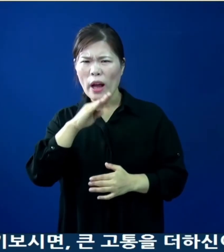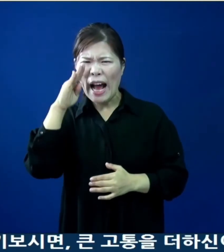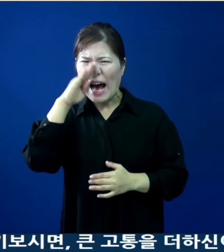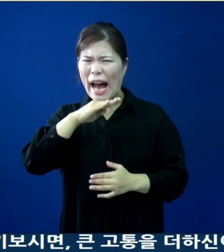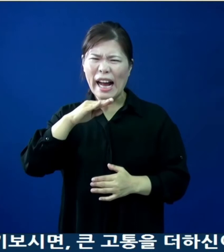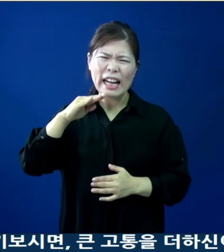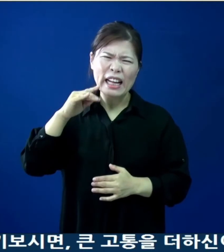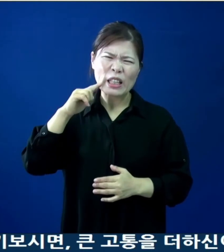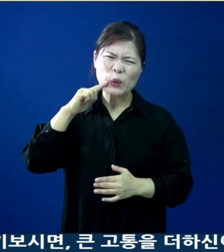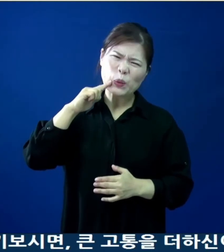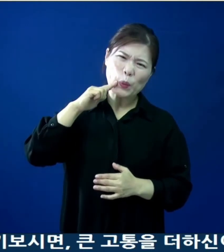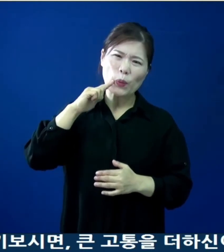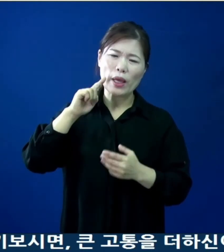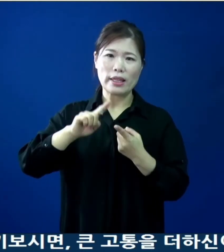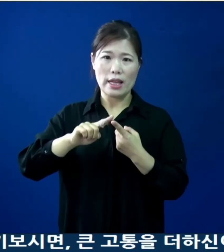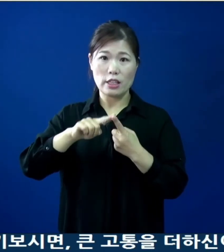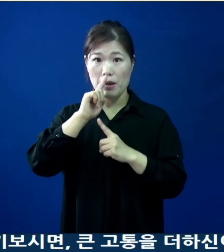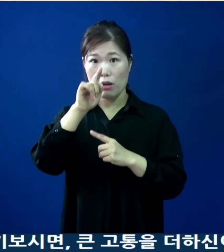그래서